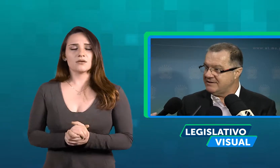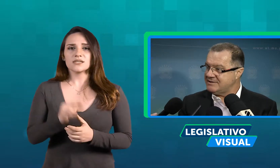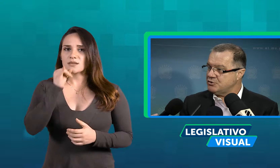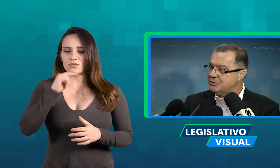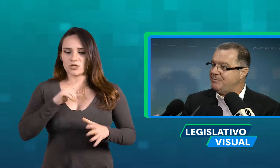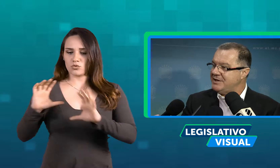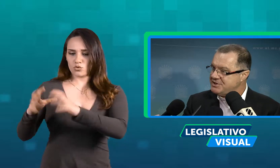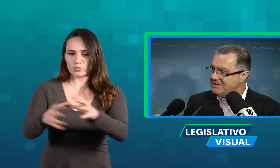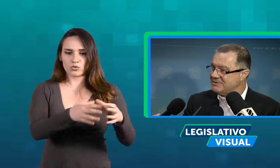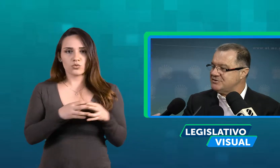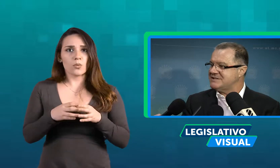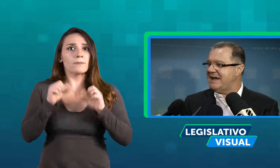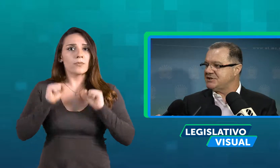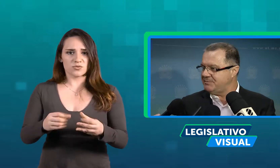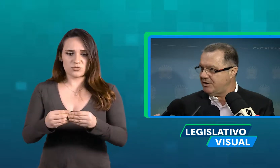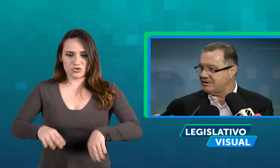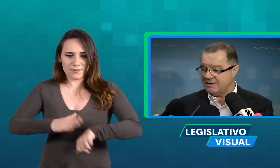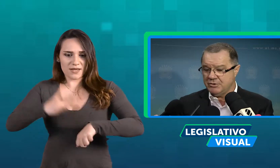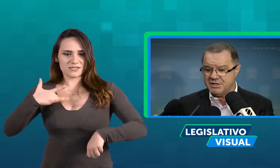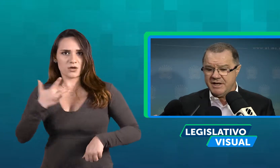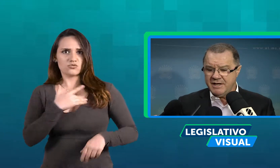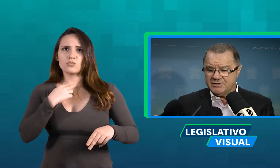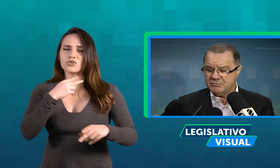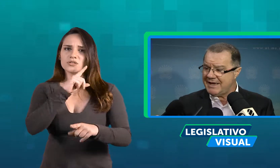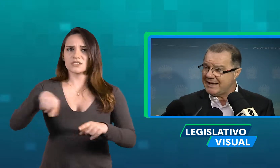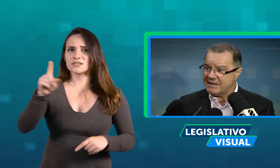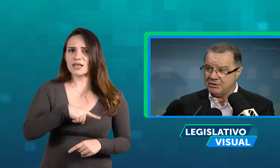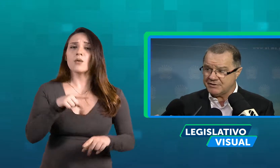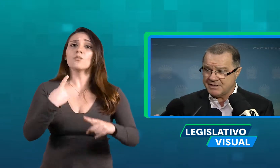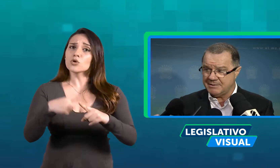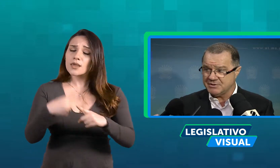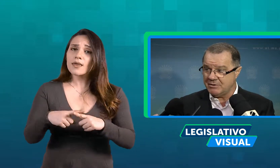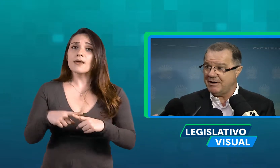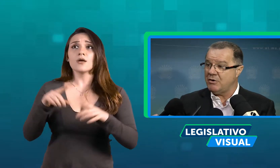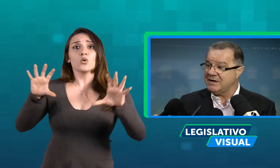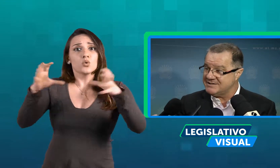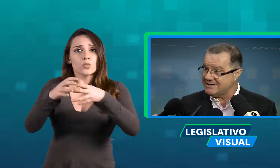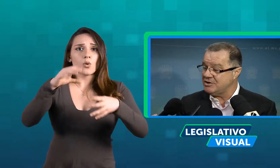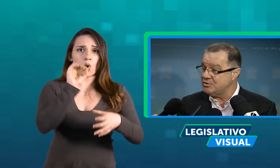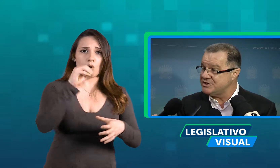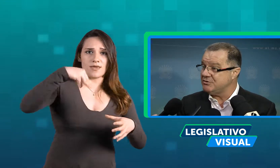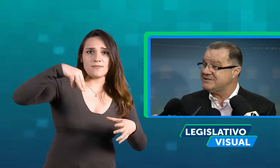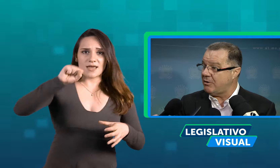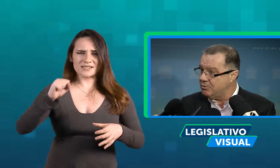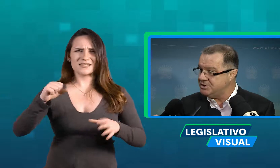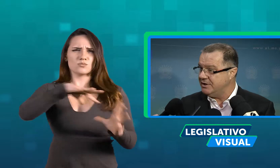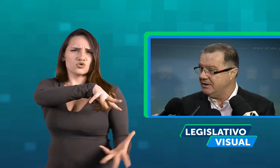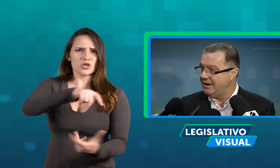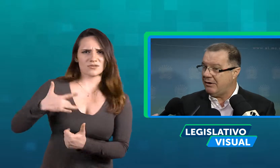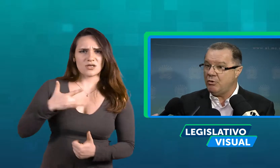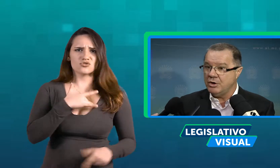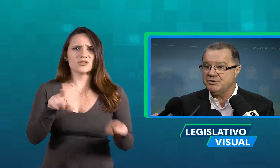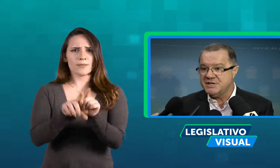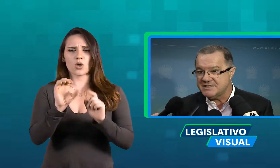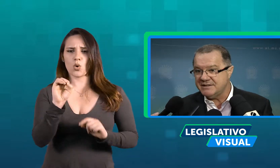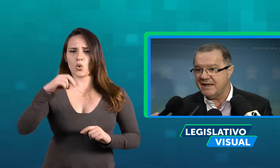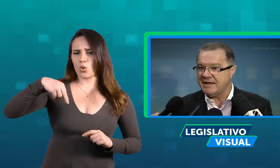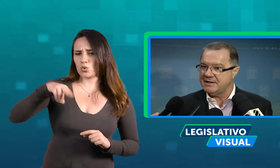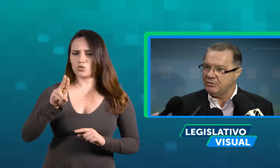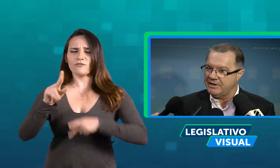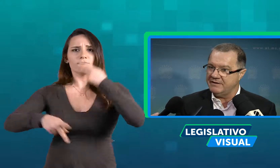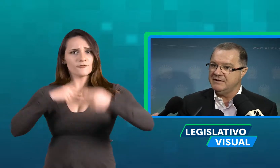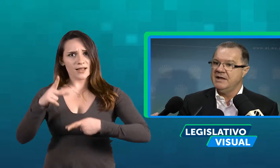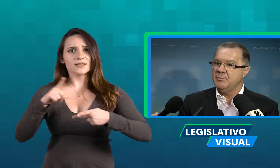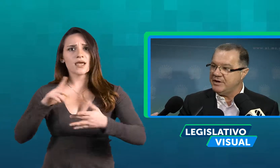categorias que estão submetidas a um desgaste maior da saúde, isso não é regra que nós criamos, não. A Organização Mundial de Saúde, a ONU diz que